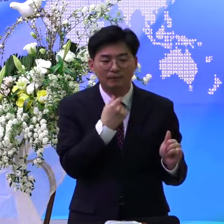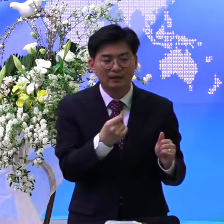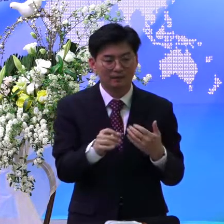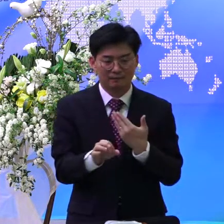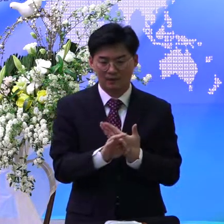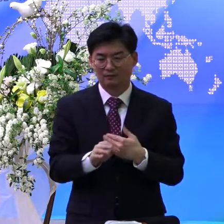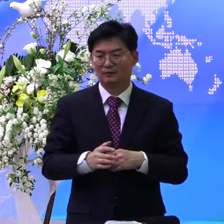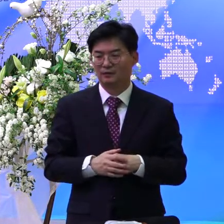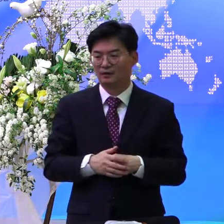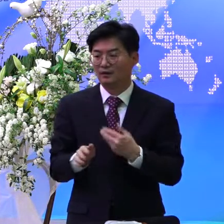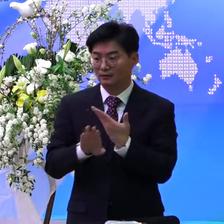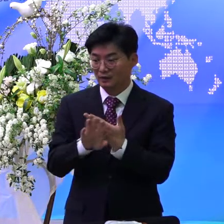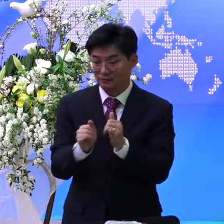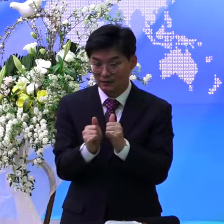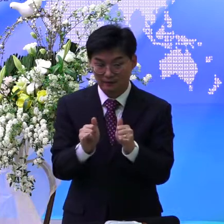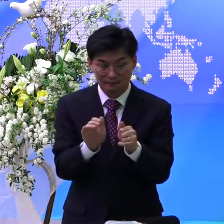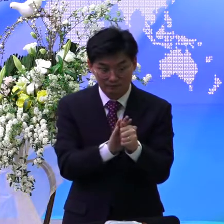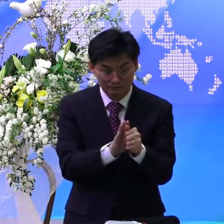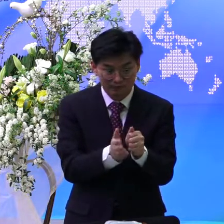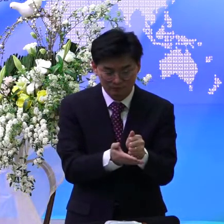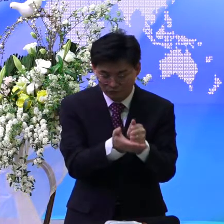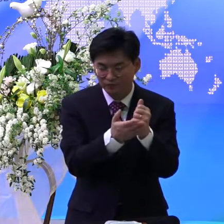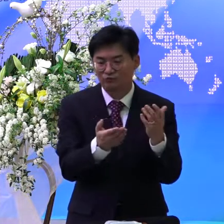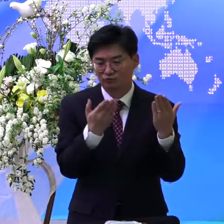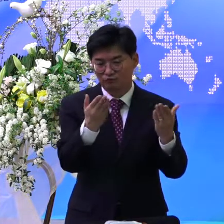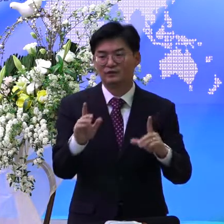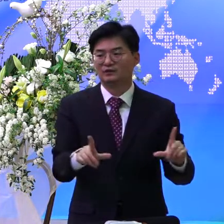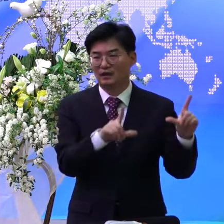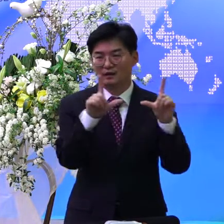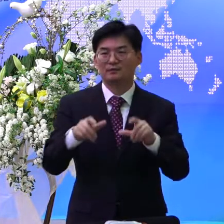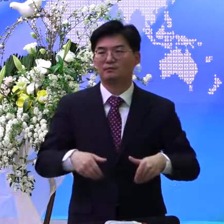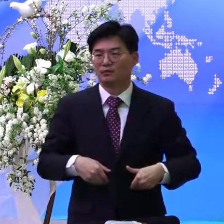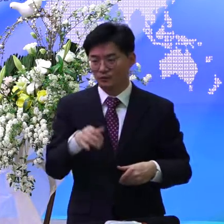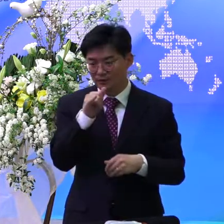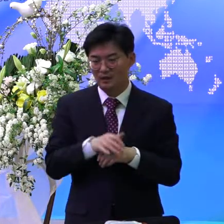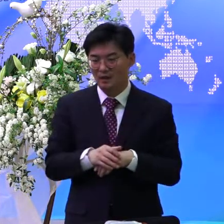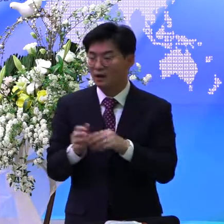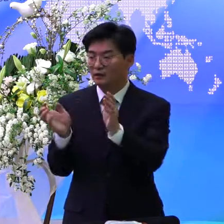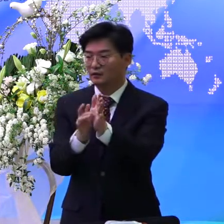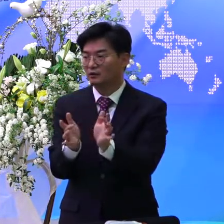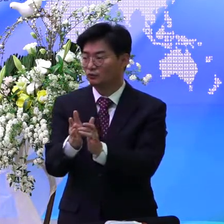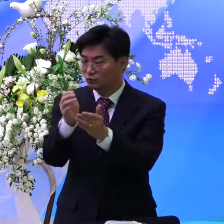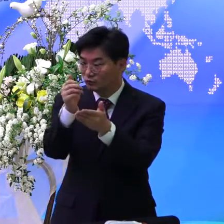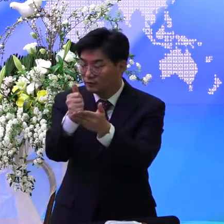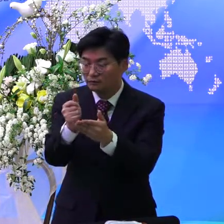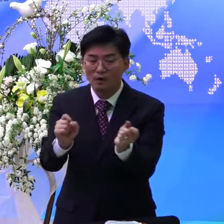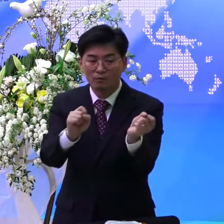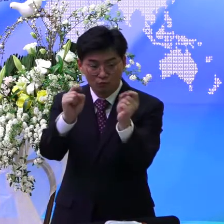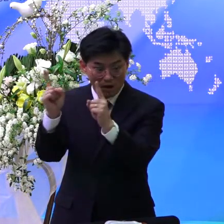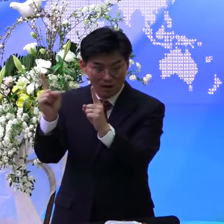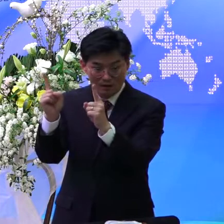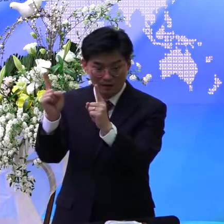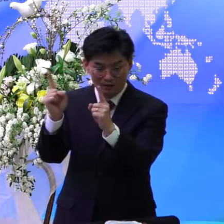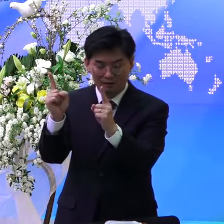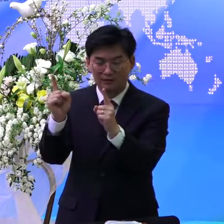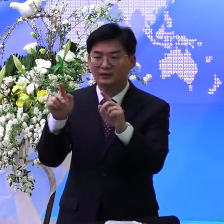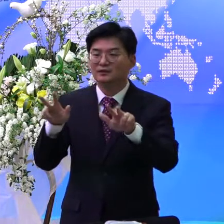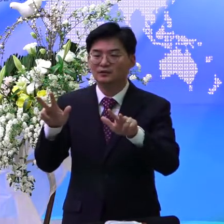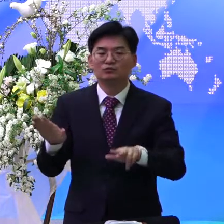절망을 끝내고 죄와 사망의 권세를 이기시고 다시 살아나신 부활의 예수님께서 여러분